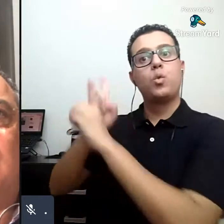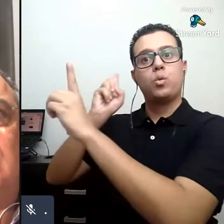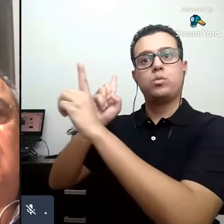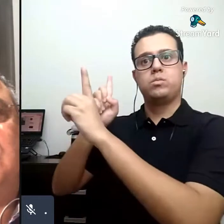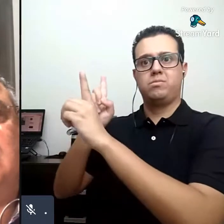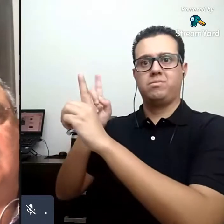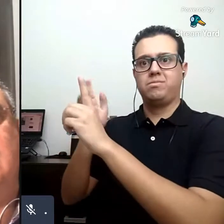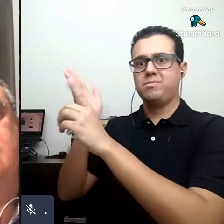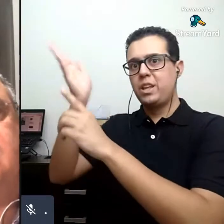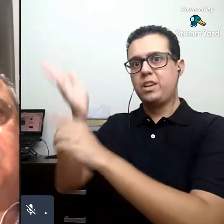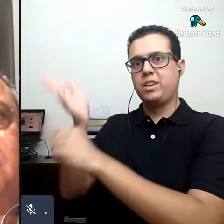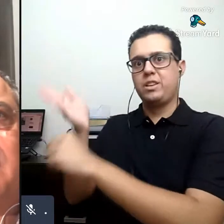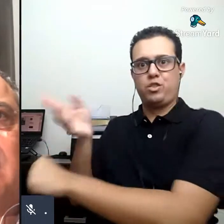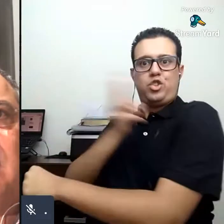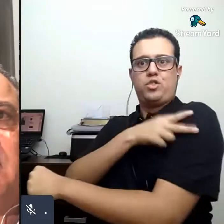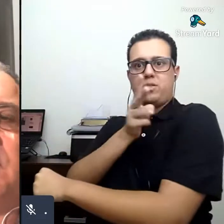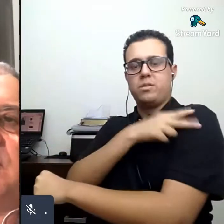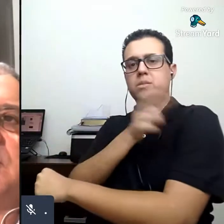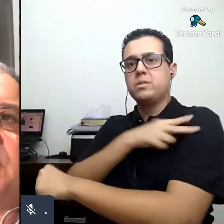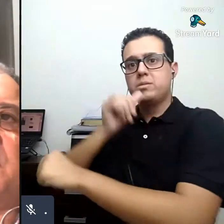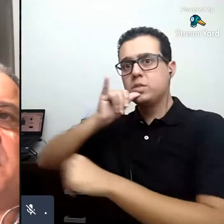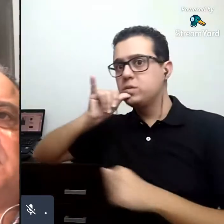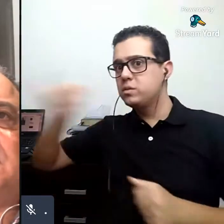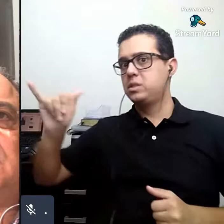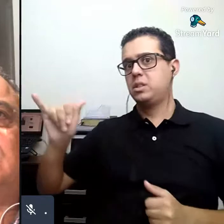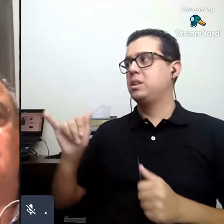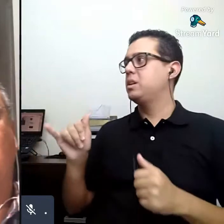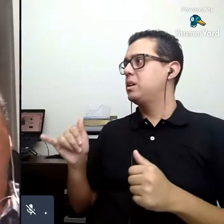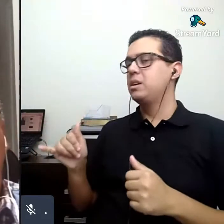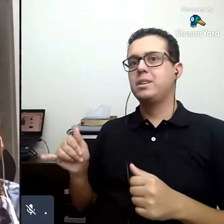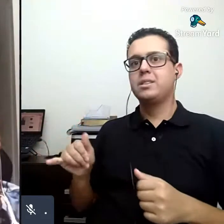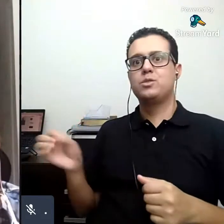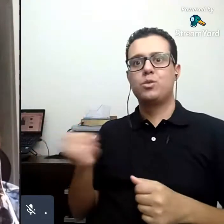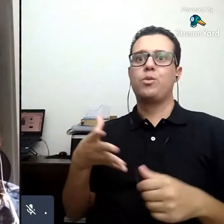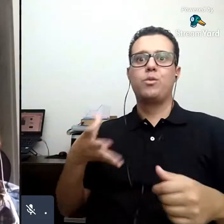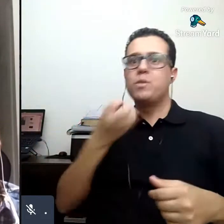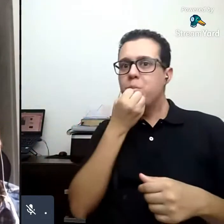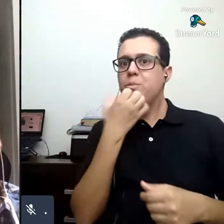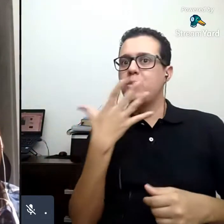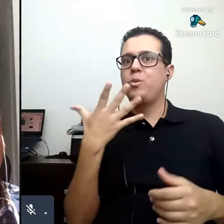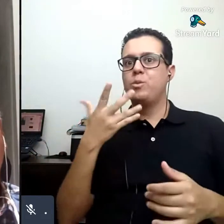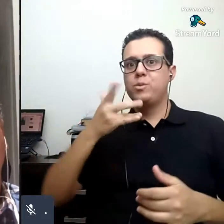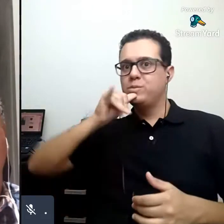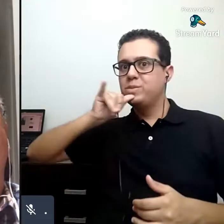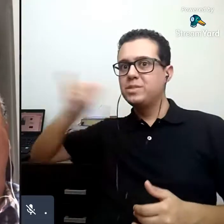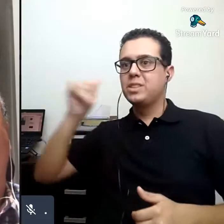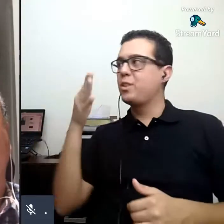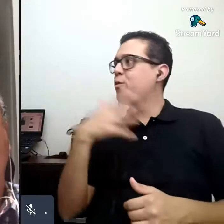dar a boa notícia. Então, geralmente a gente procura e